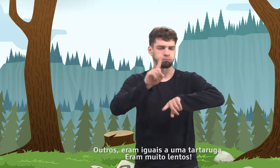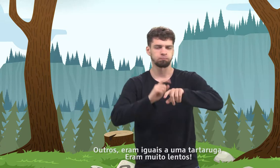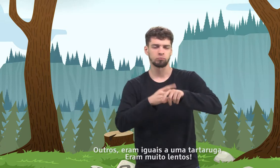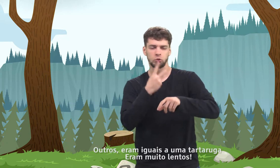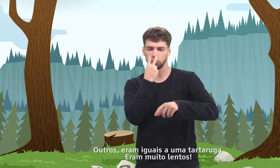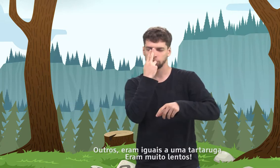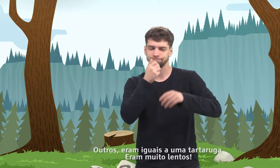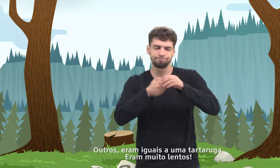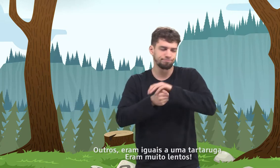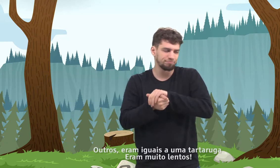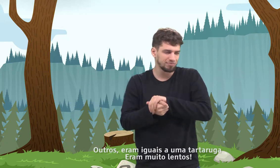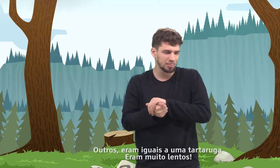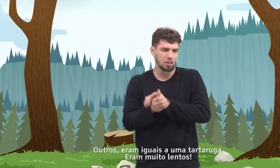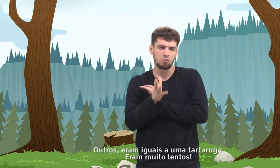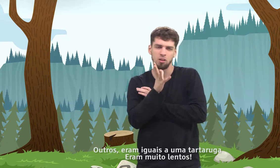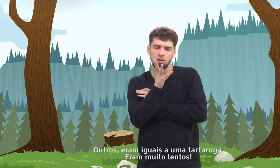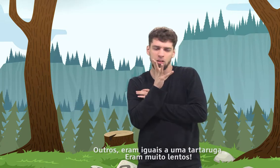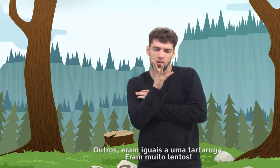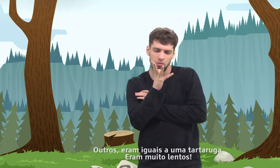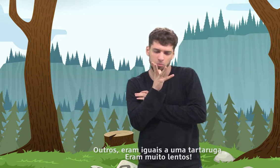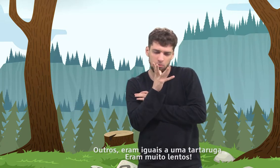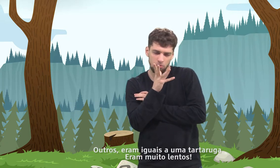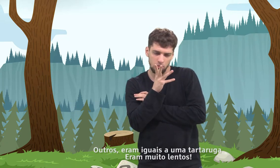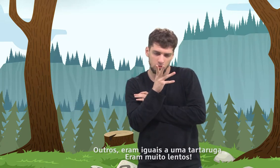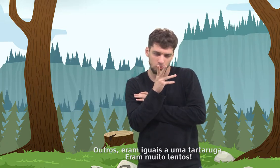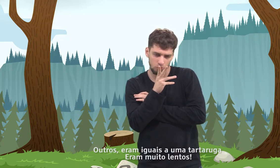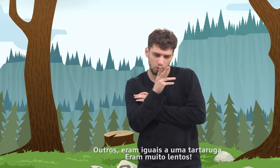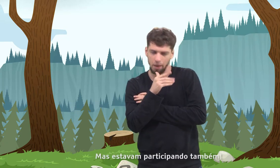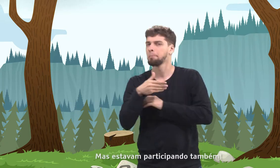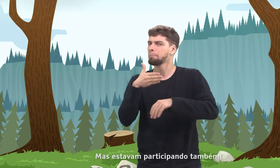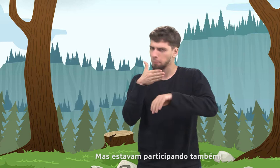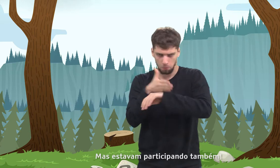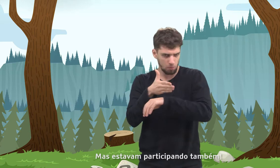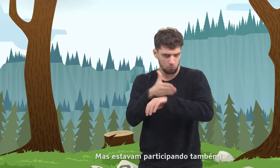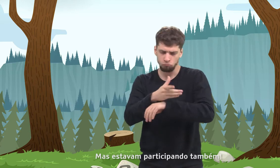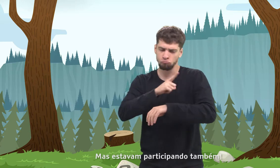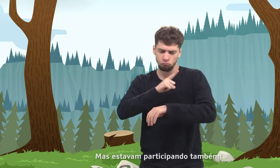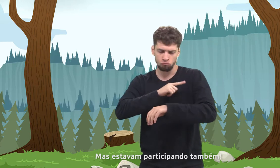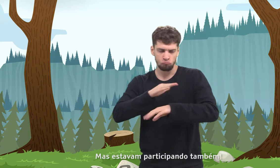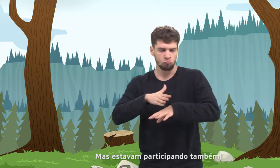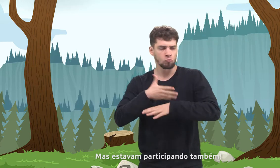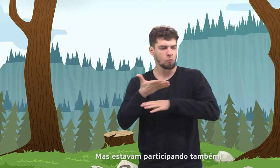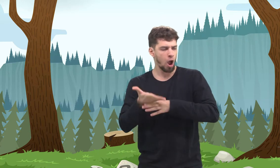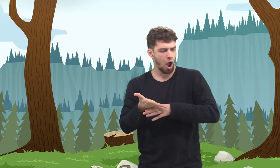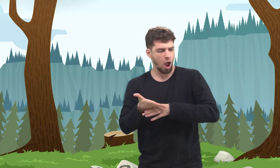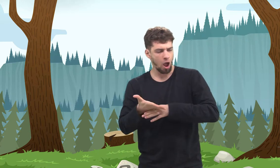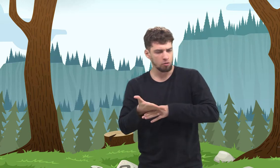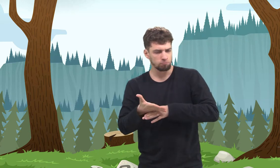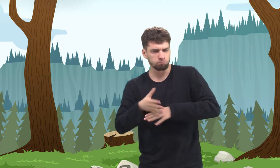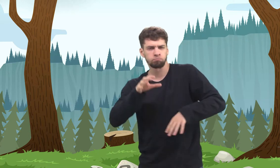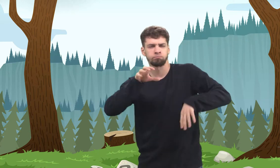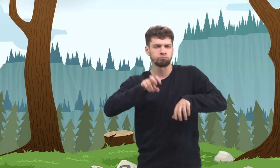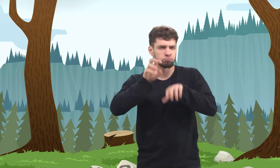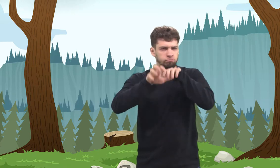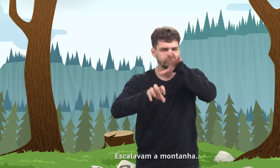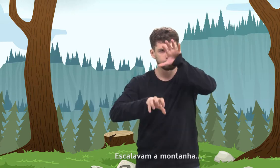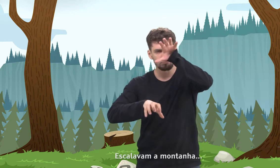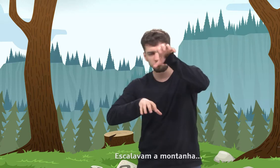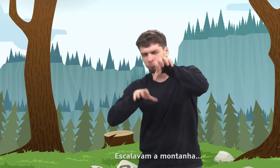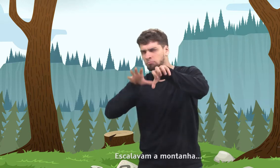é um igual uma tartaruga que era muito lentos mas estavam participando também escalava uma